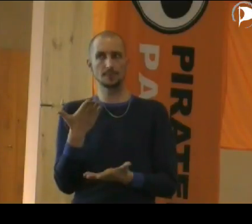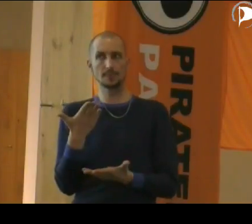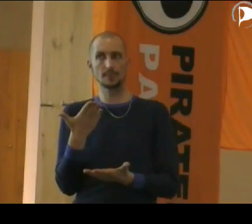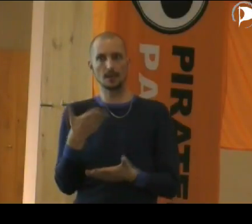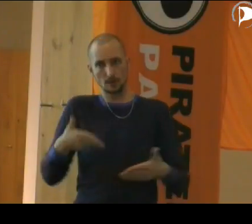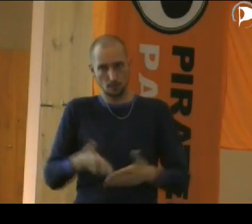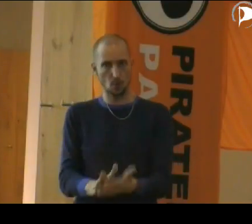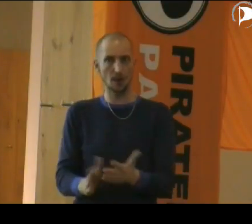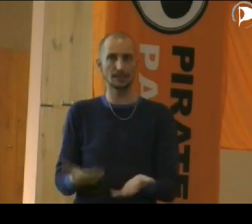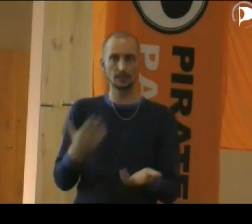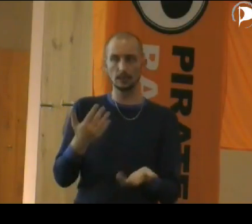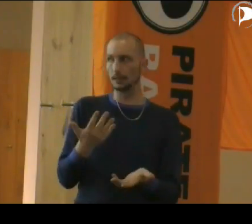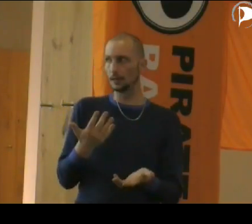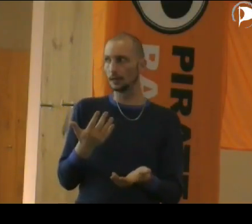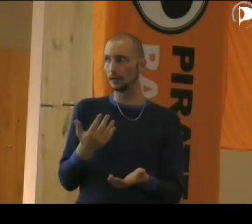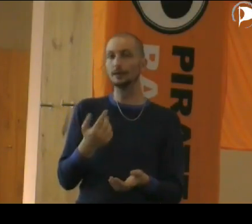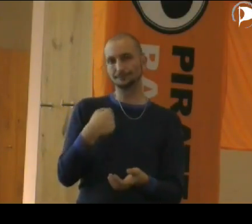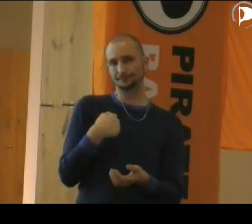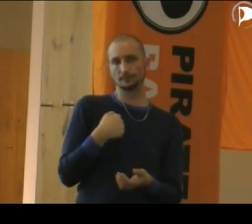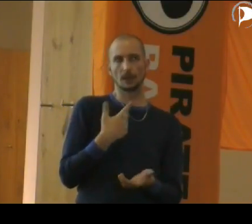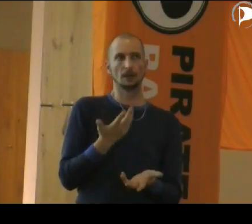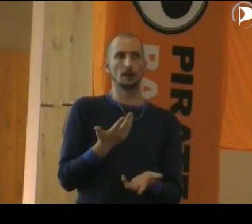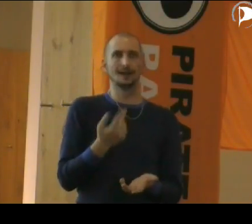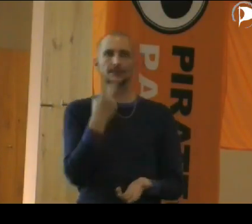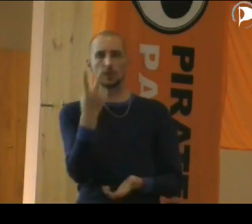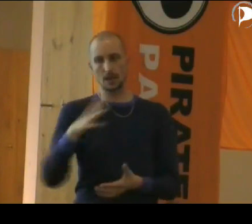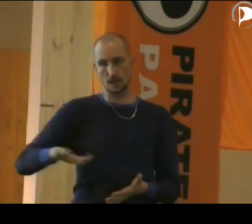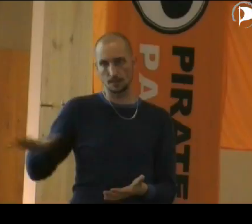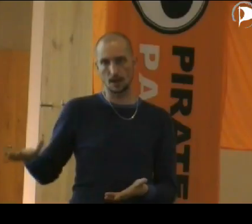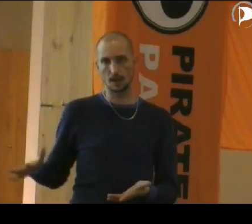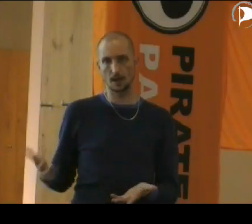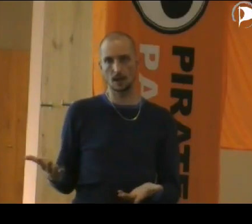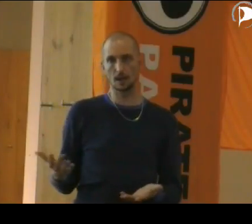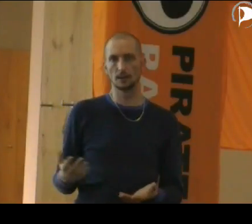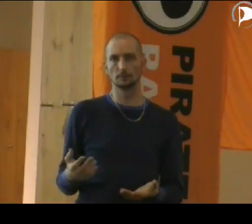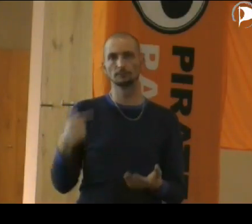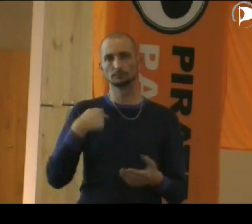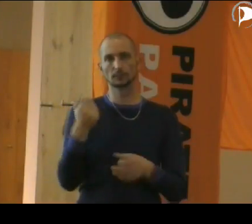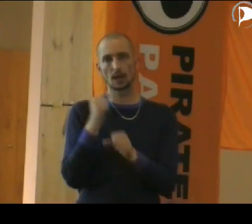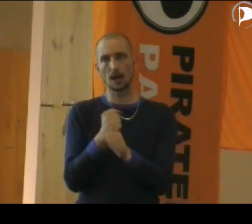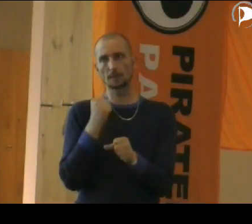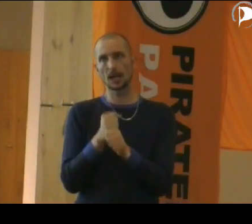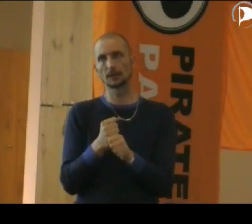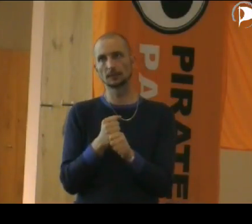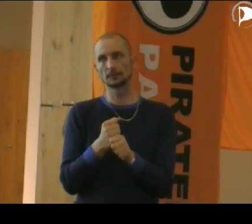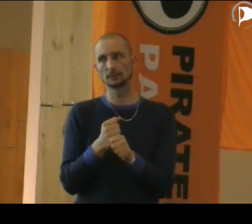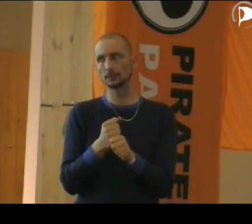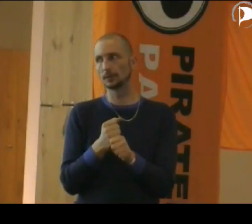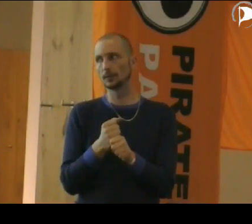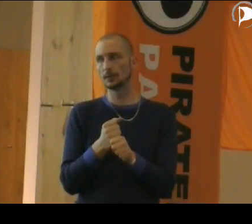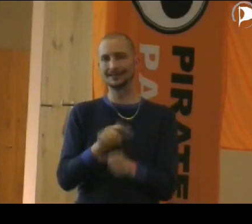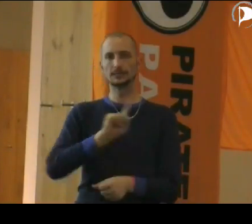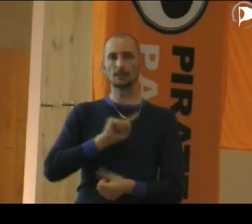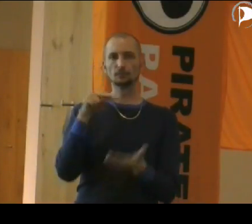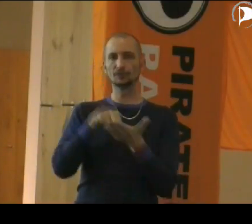wird und haben zwei kinder beschäftigten sich die vollständigkeit